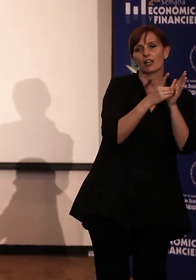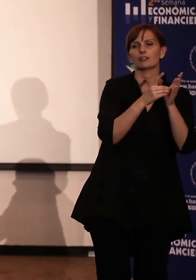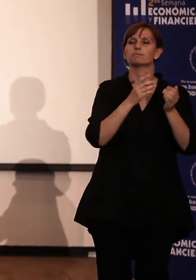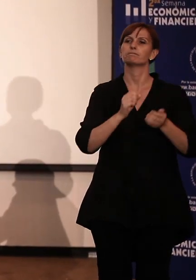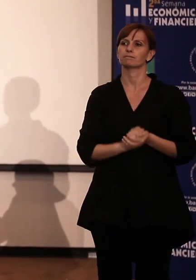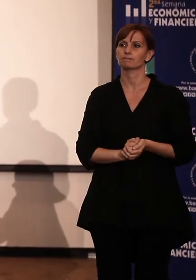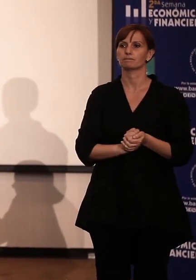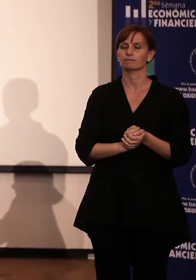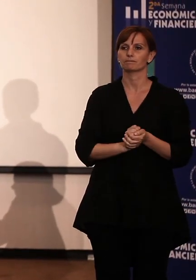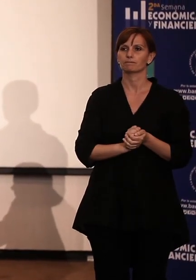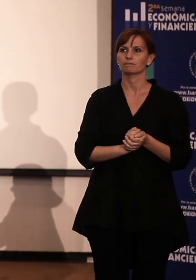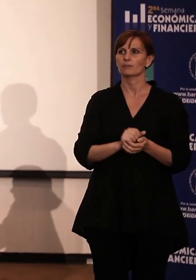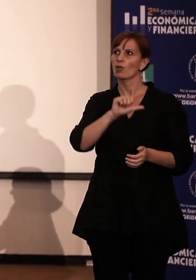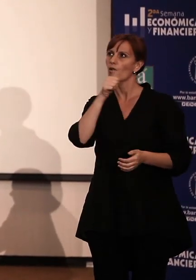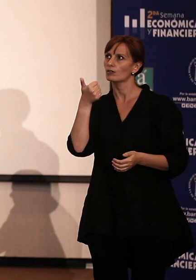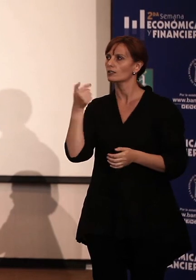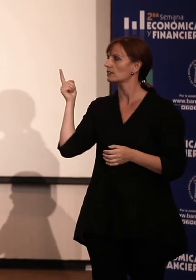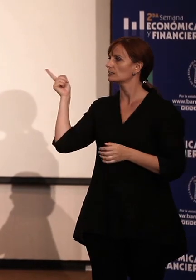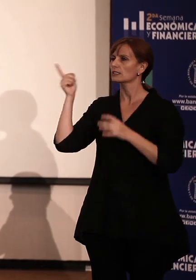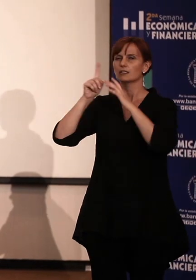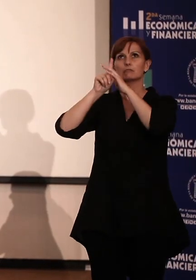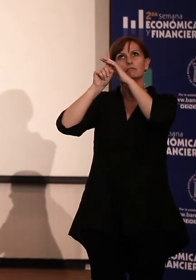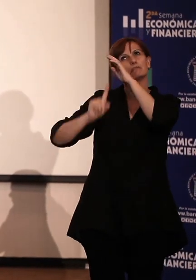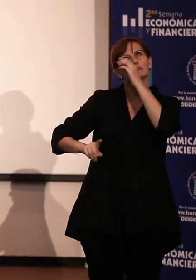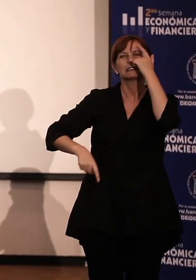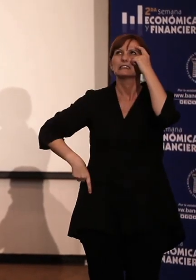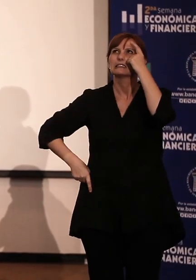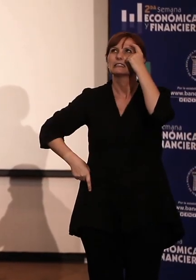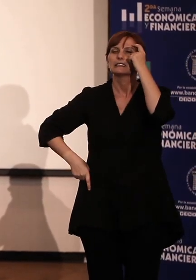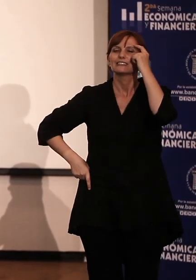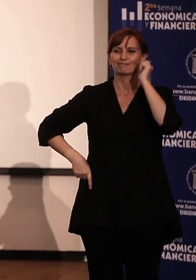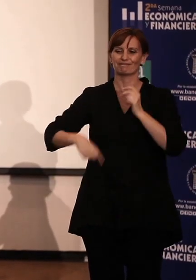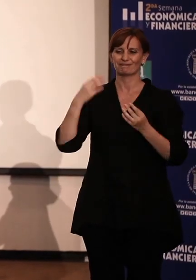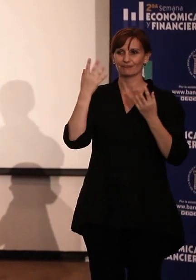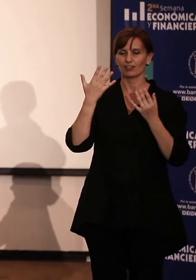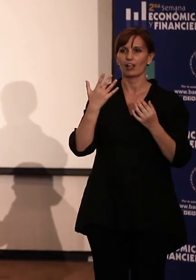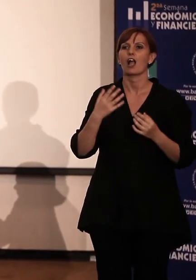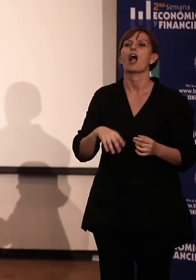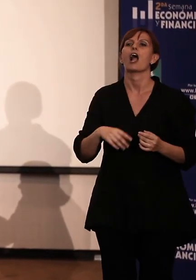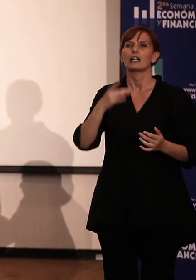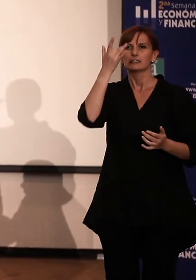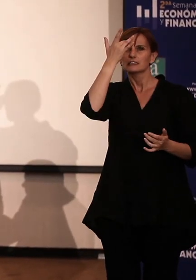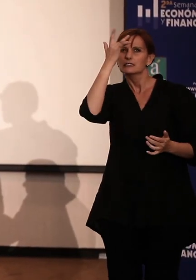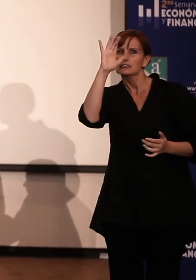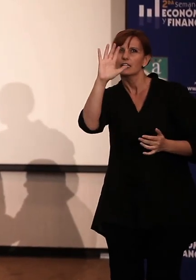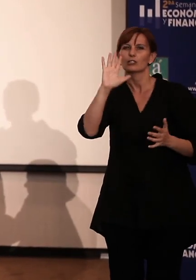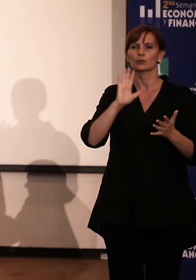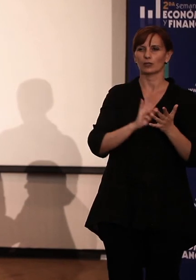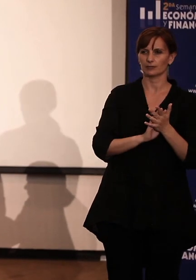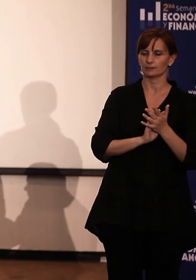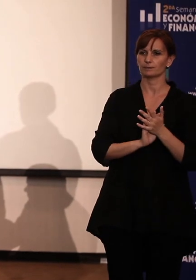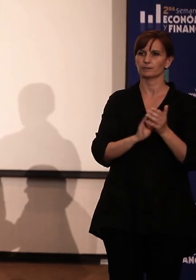¿cómo se llamaría la de la inteligencia? ¿cómo se llama esa discapacidad intelectual? ¿verdad? que